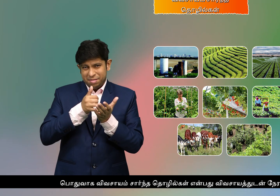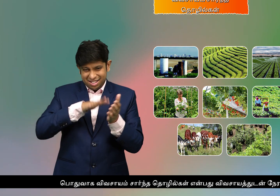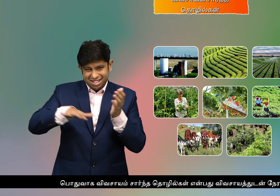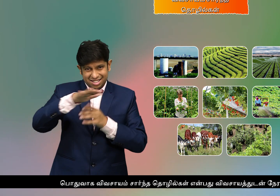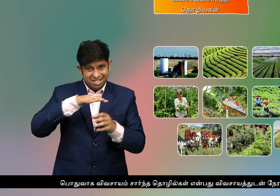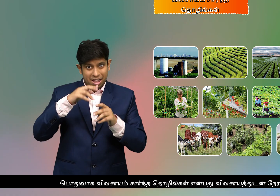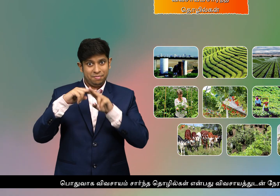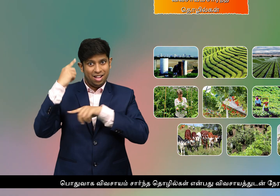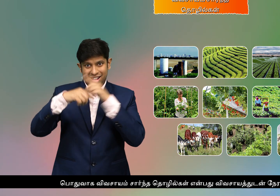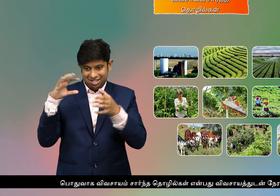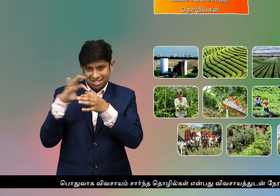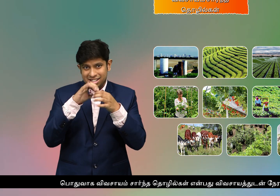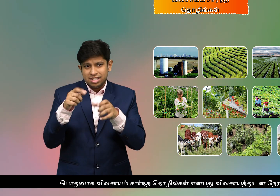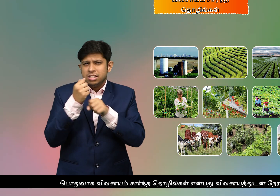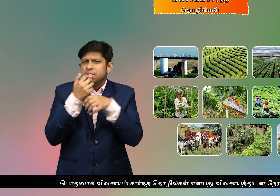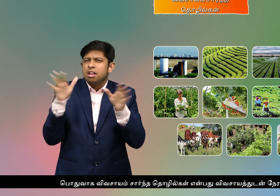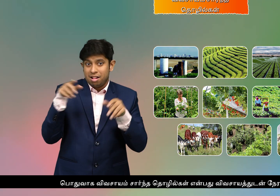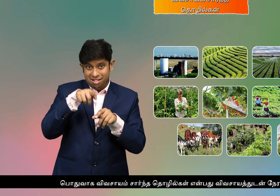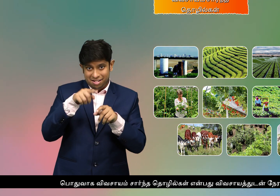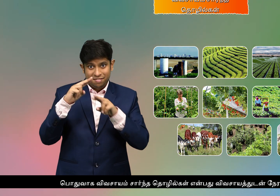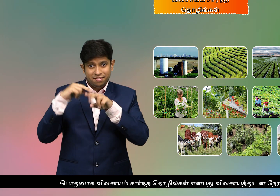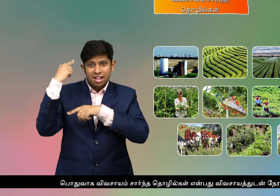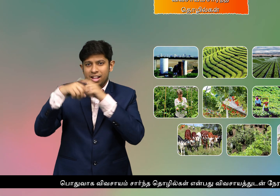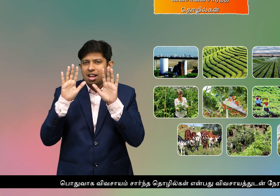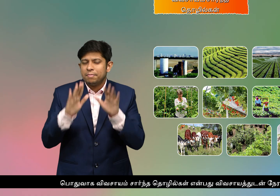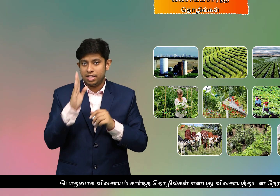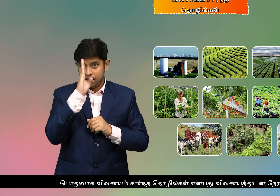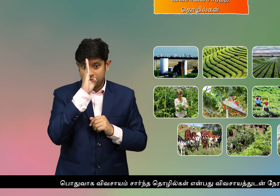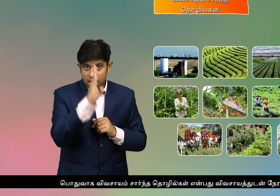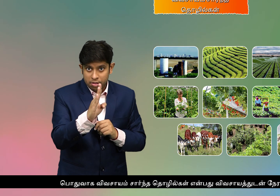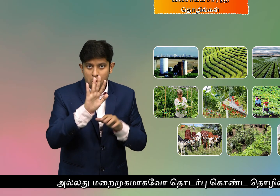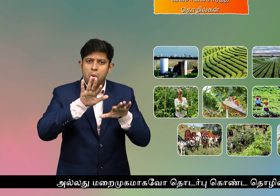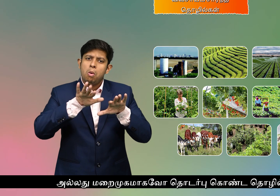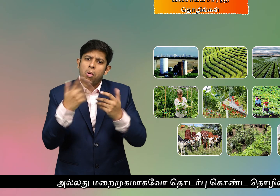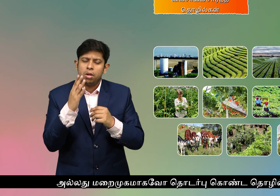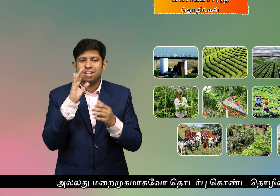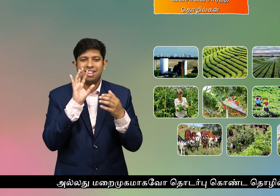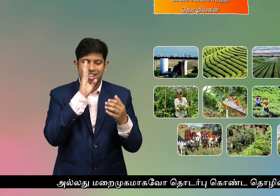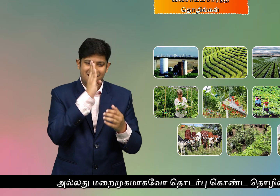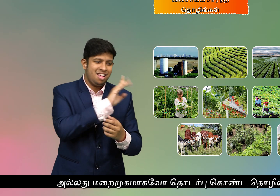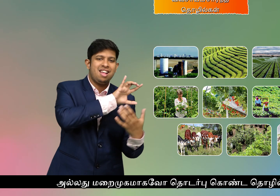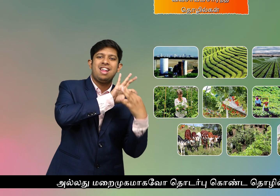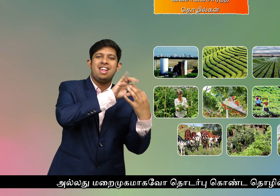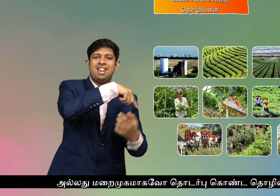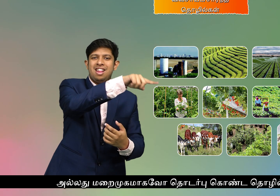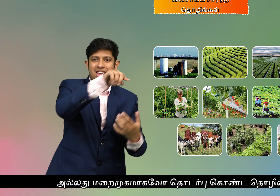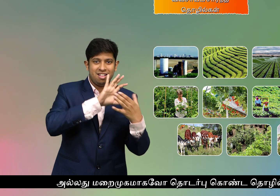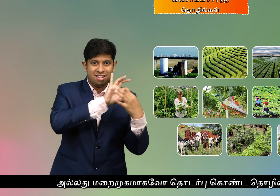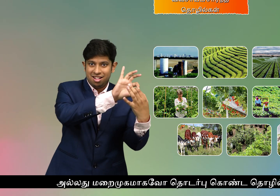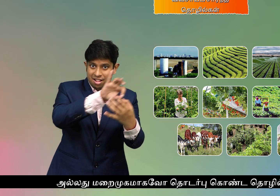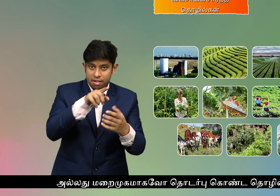பொதுவாக விவசாயம் சார்ந்த தொழில்கள் என்பது விவசாயத்துடன் நேரடியாகவோ அல்லது மறைமுகமாகவோ தொடர்பு